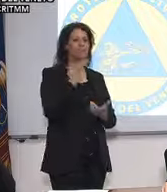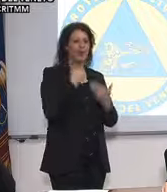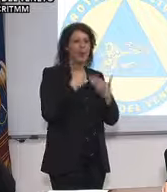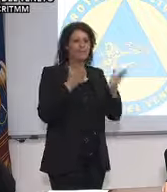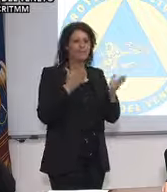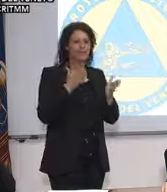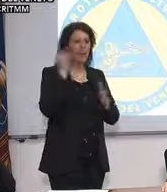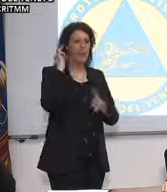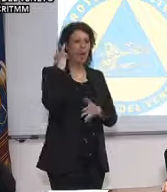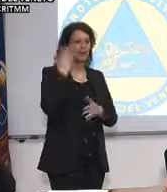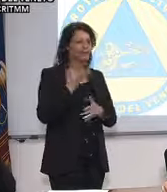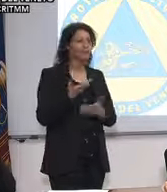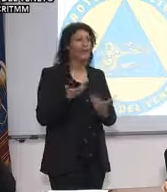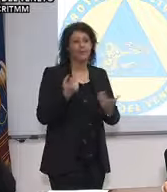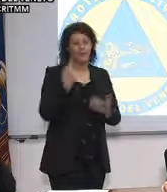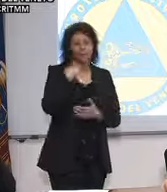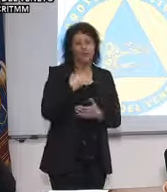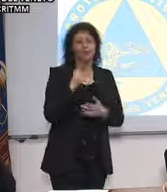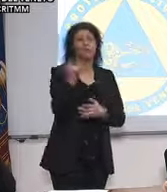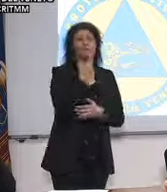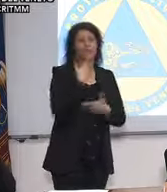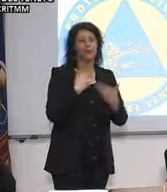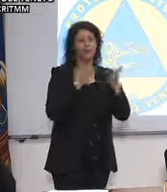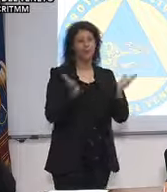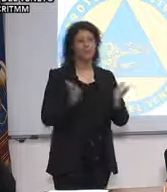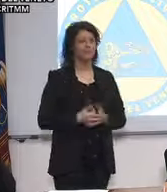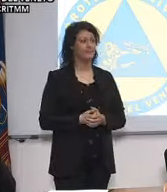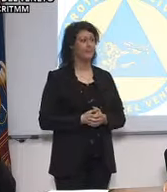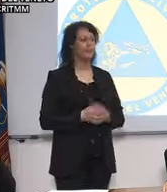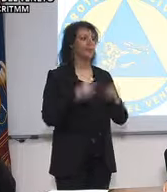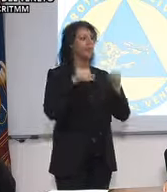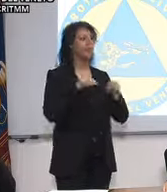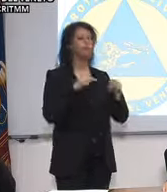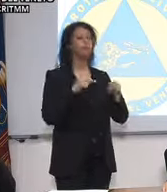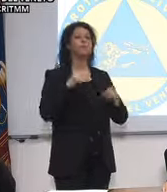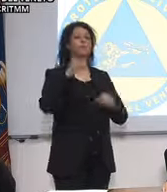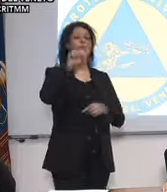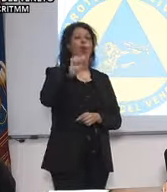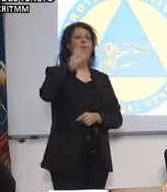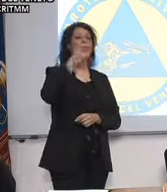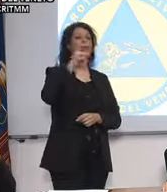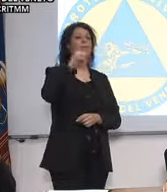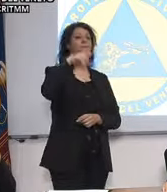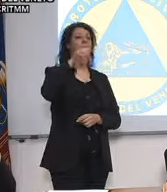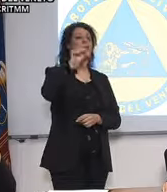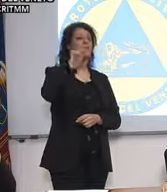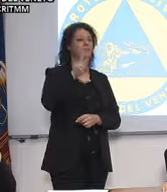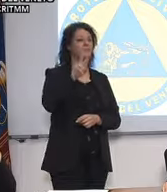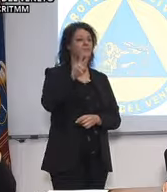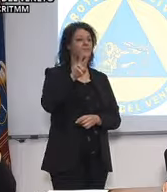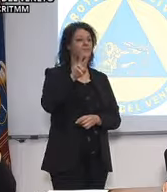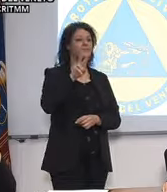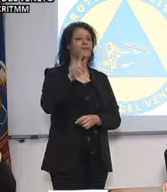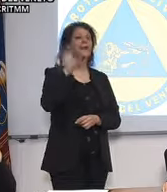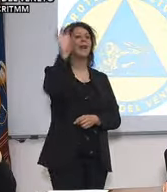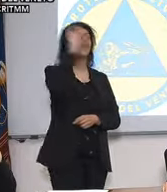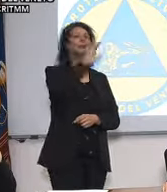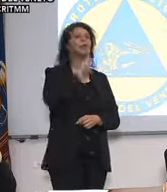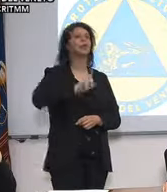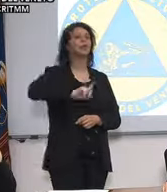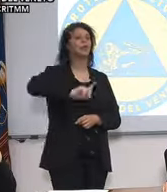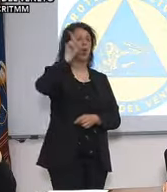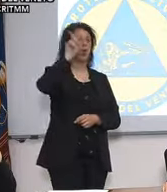Tutti. Questa mattina si sono riunite le ARPA delle regioni del nord, qui magari poi lascio votazione, per capire se c'è